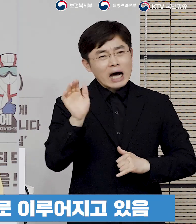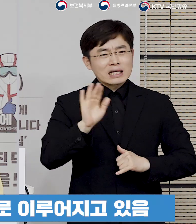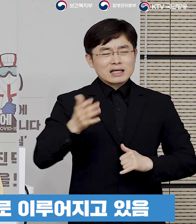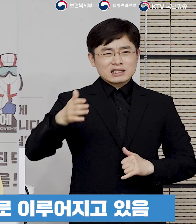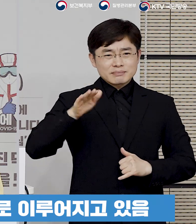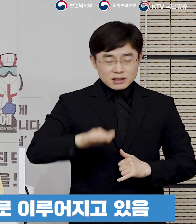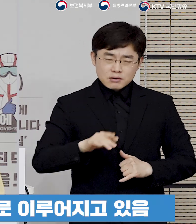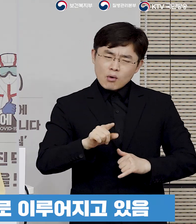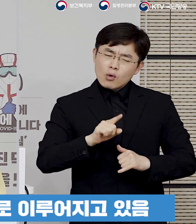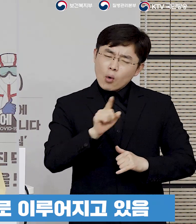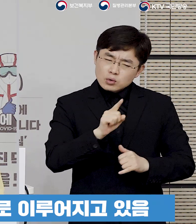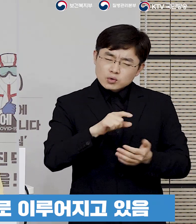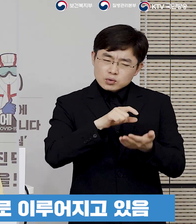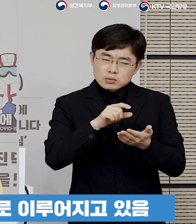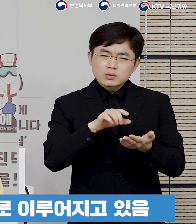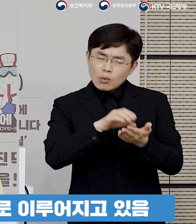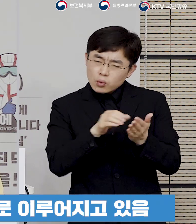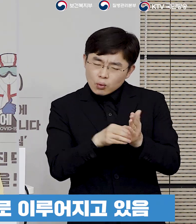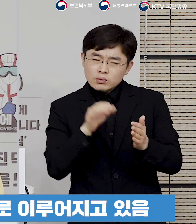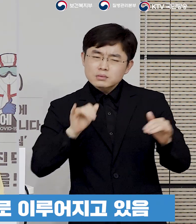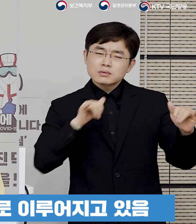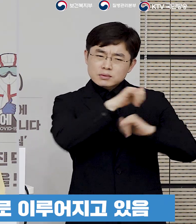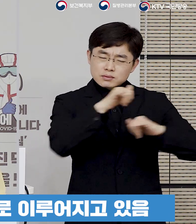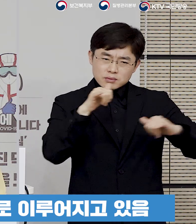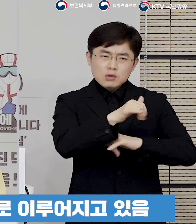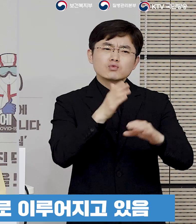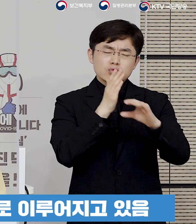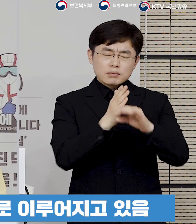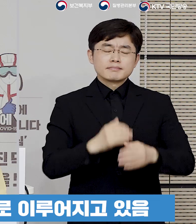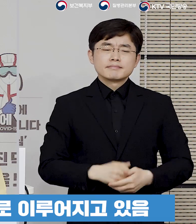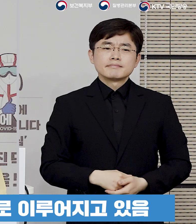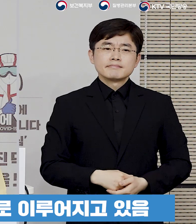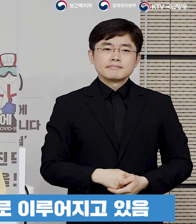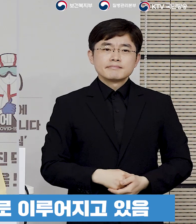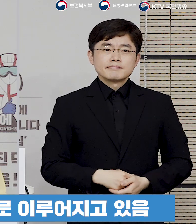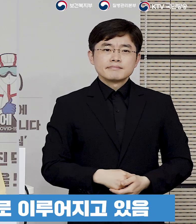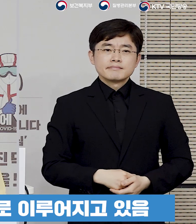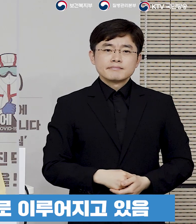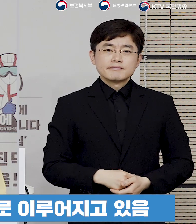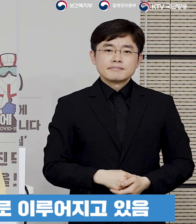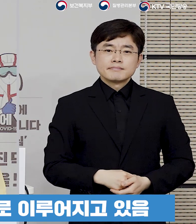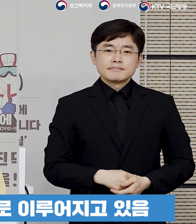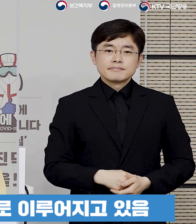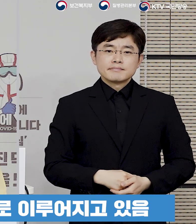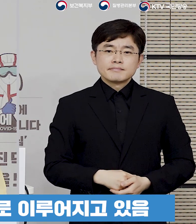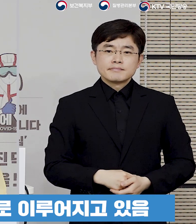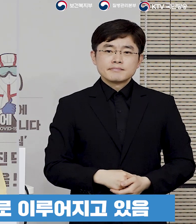왕래가 이루어지고 있습니다. 또한 그러한 이제 절차를 통해서 일단